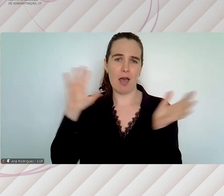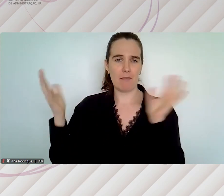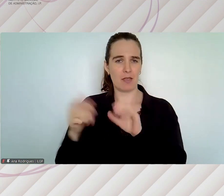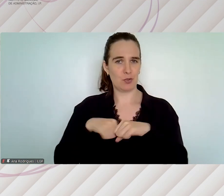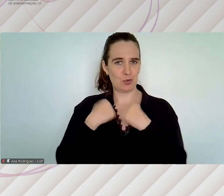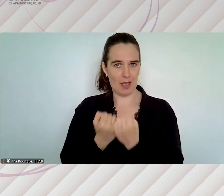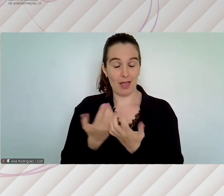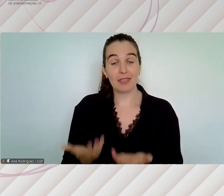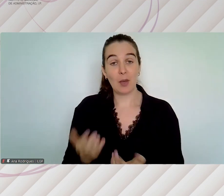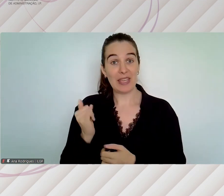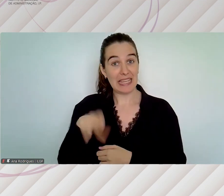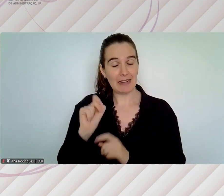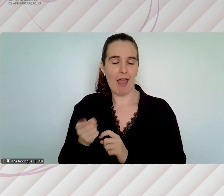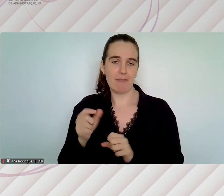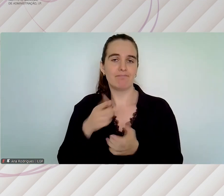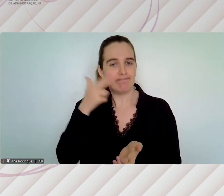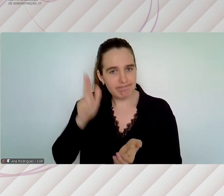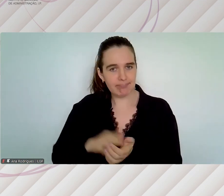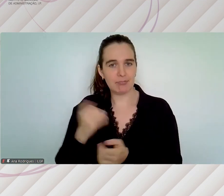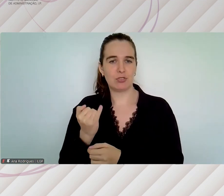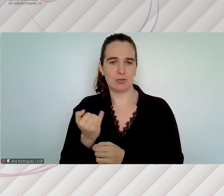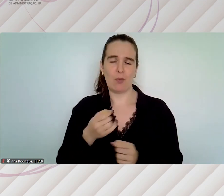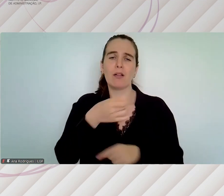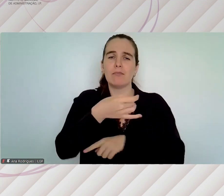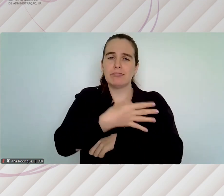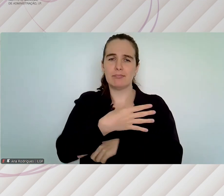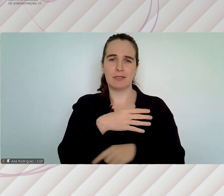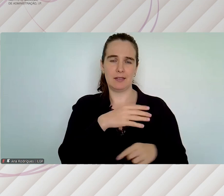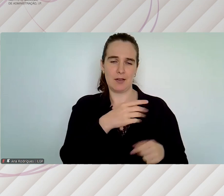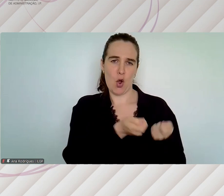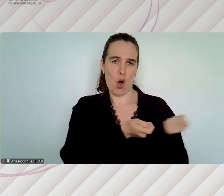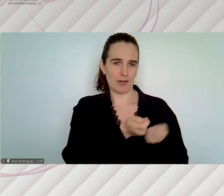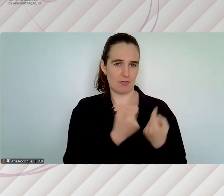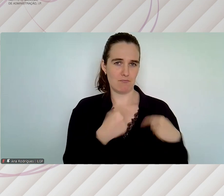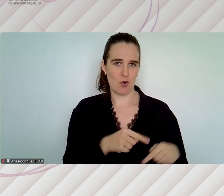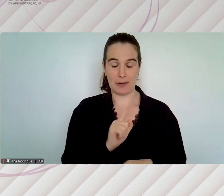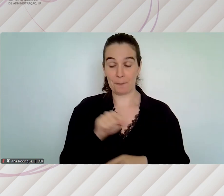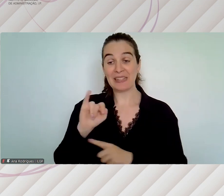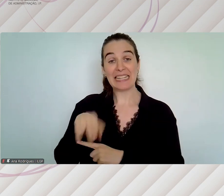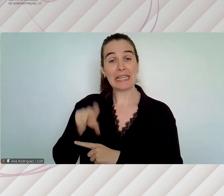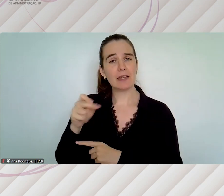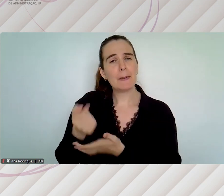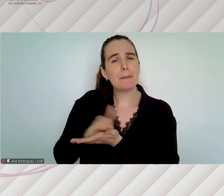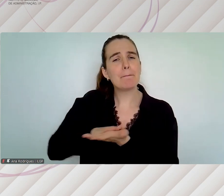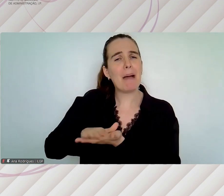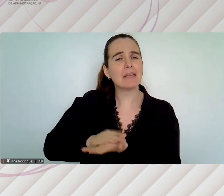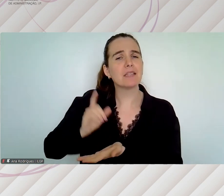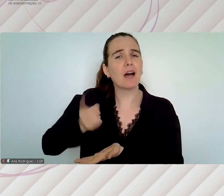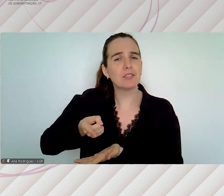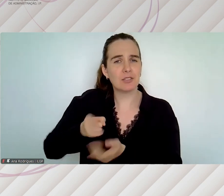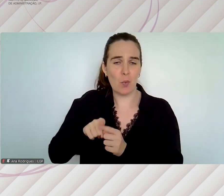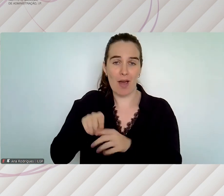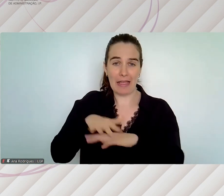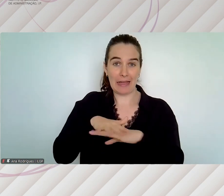mera organização, dizia. E o INA tem que se apoiar nestas redes de conhecimento que constituem a espinha